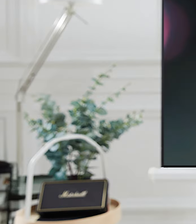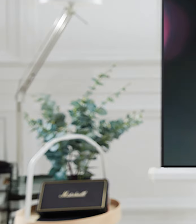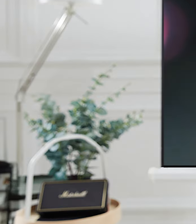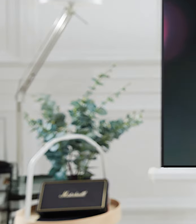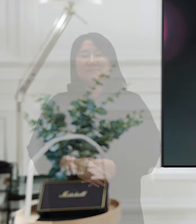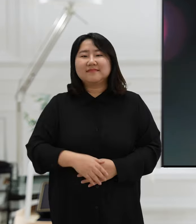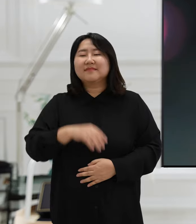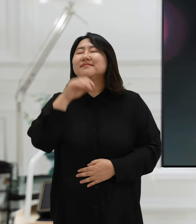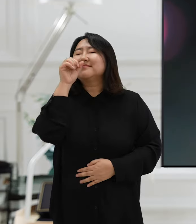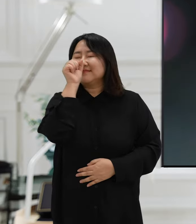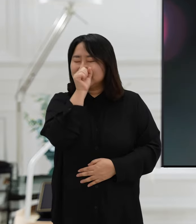나 신하리 씨 좋아합니다.